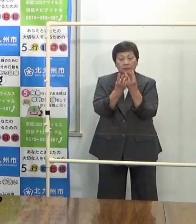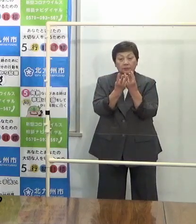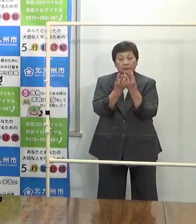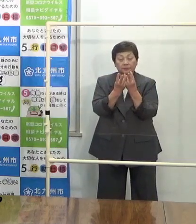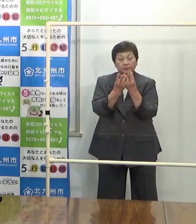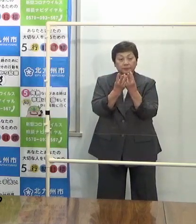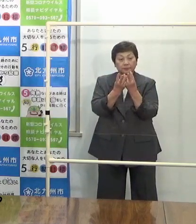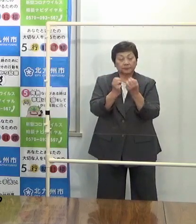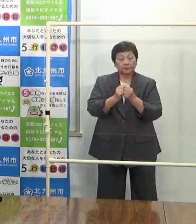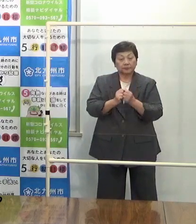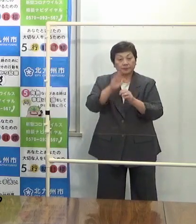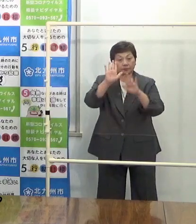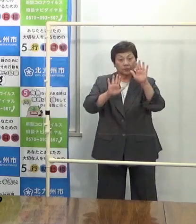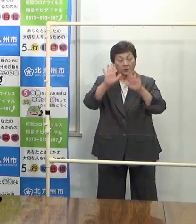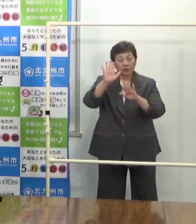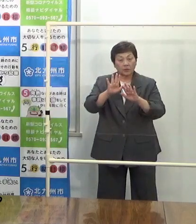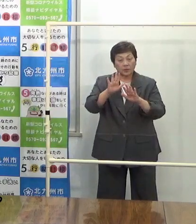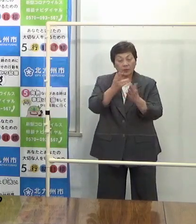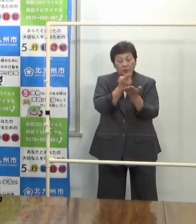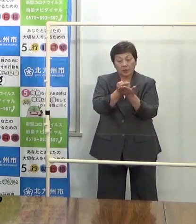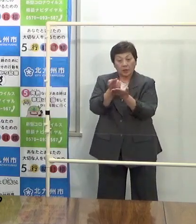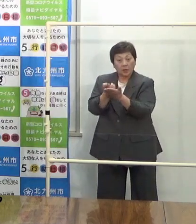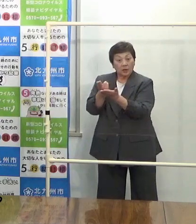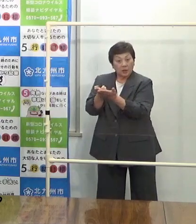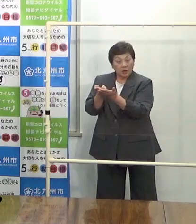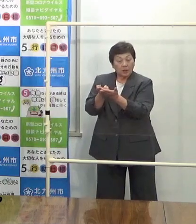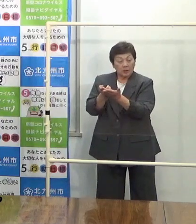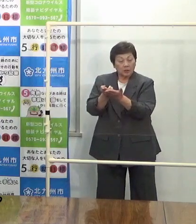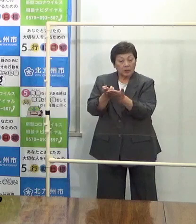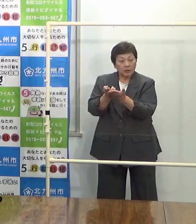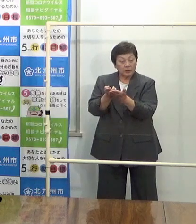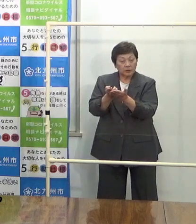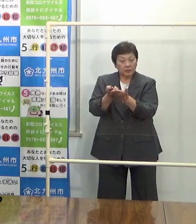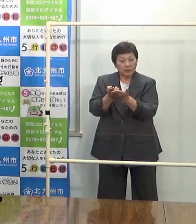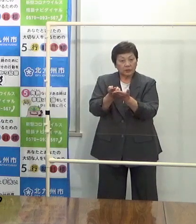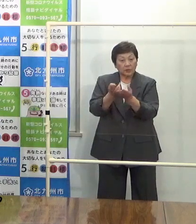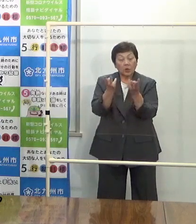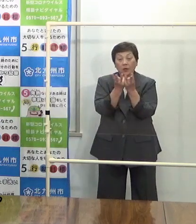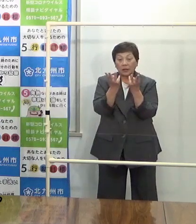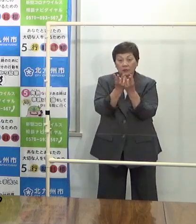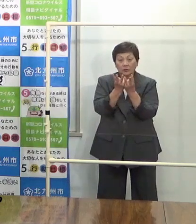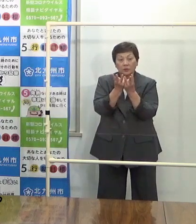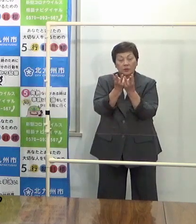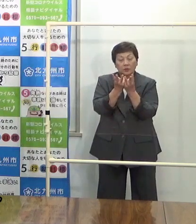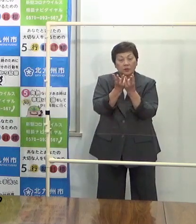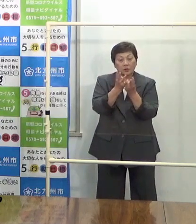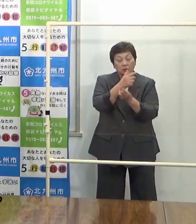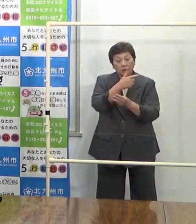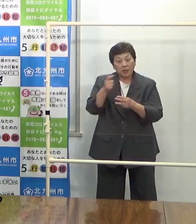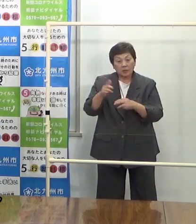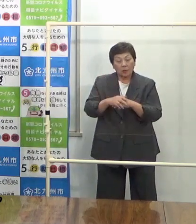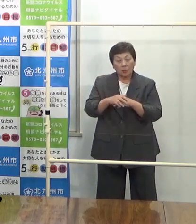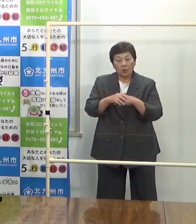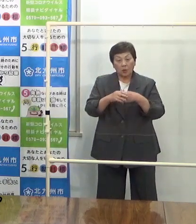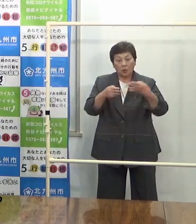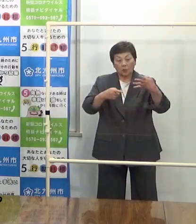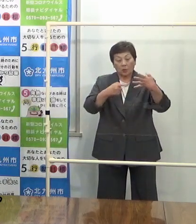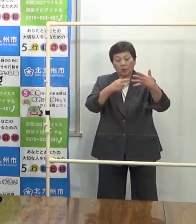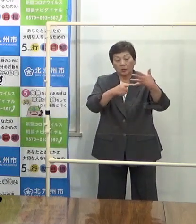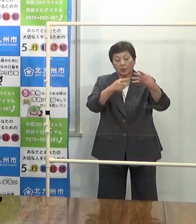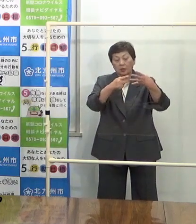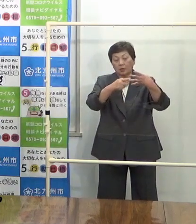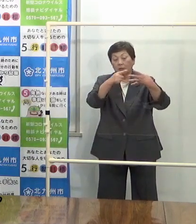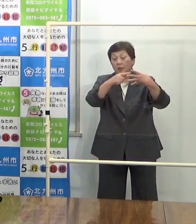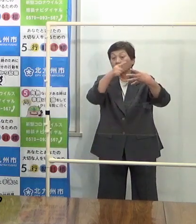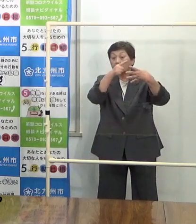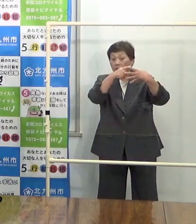見ますと、病床の占有率、療養者の数などがまだステージ4に該当する状